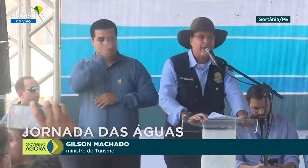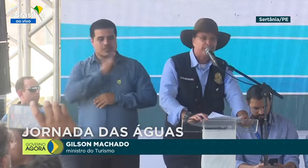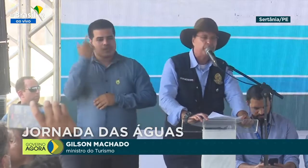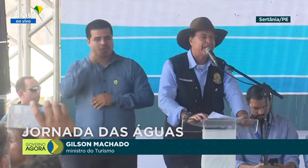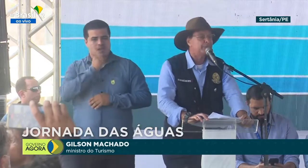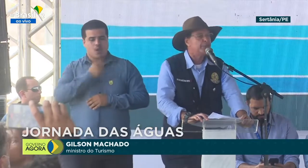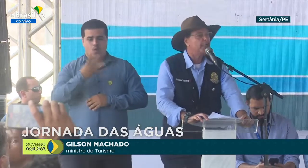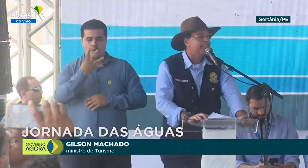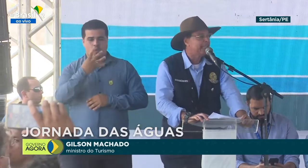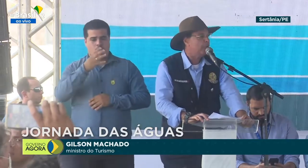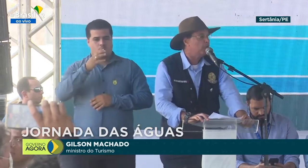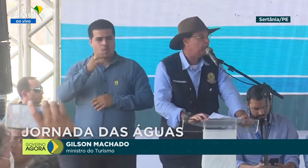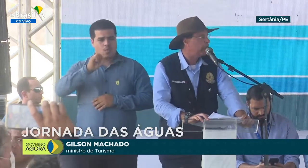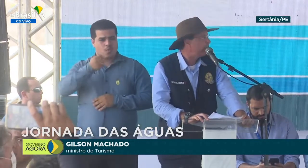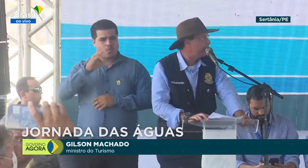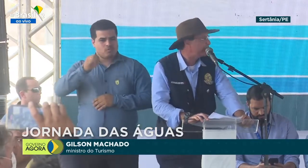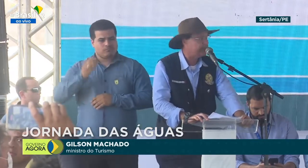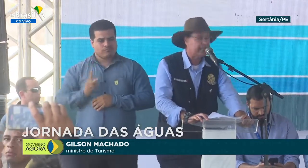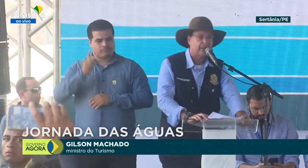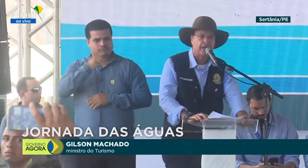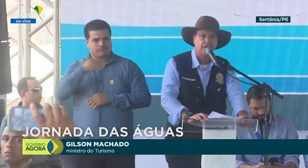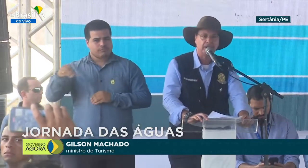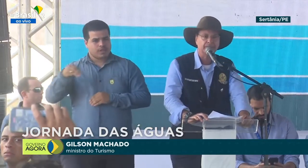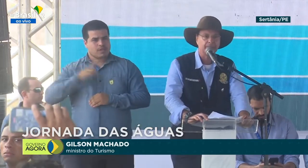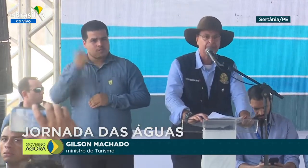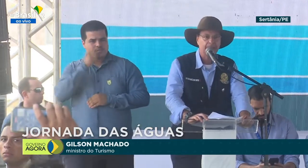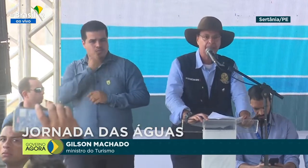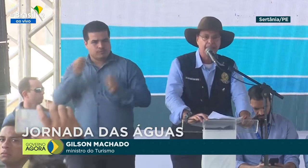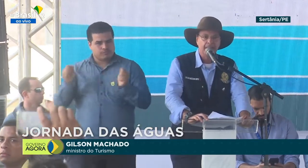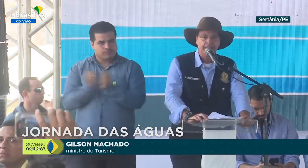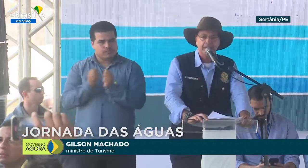van 480 quilômetros, eu e o ministro Marcelo Queiroga.